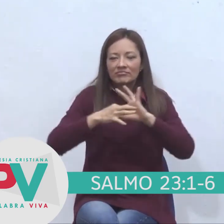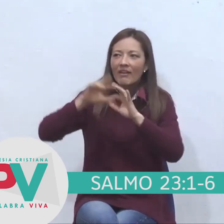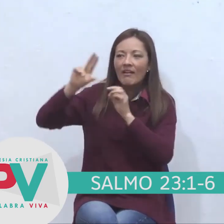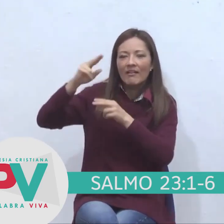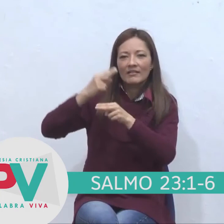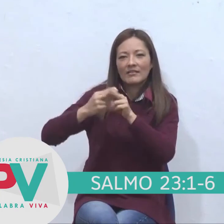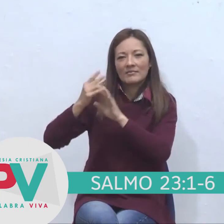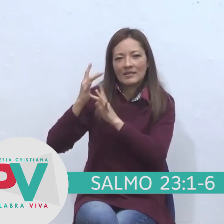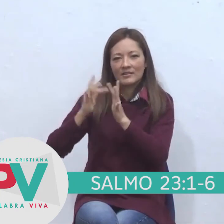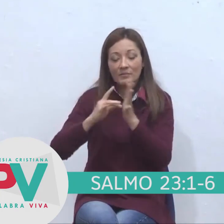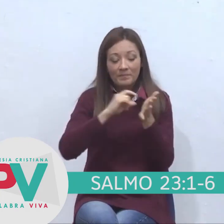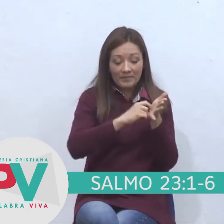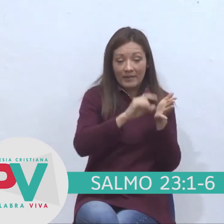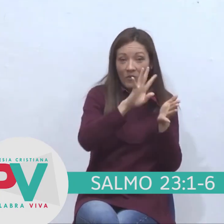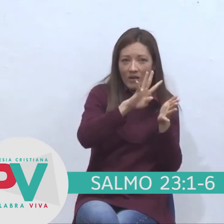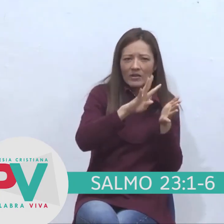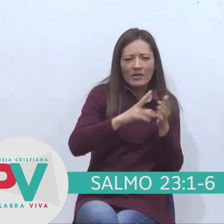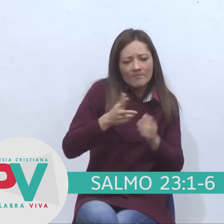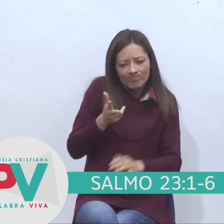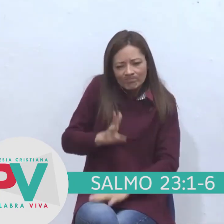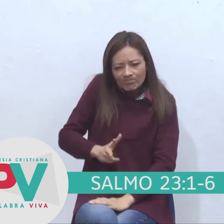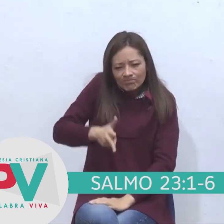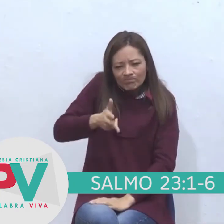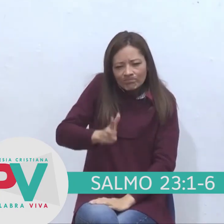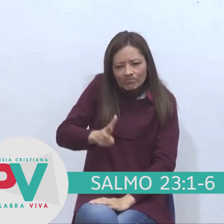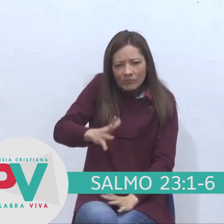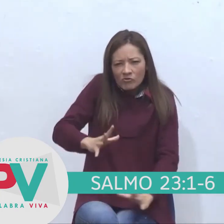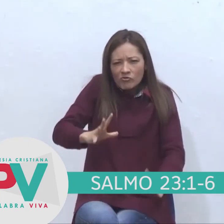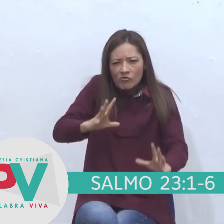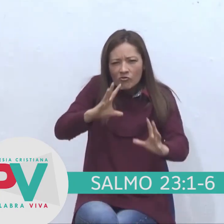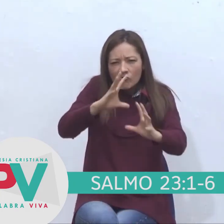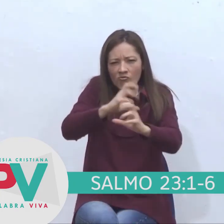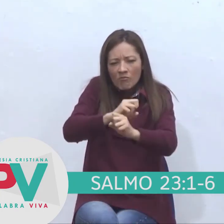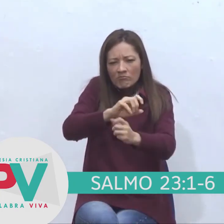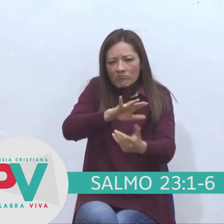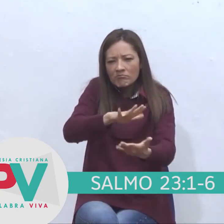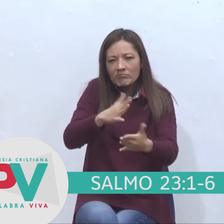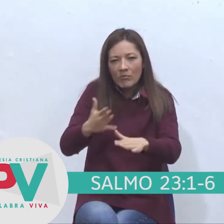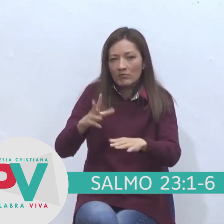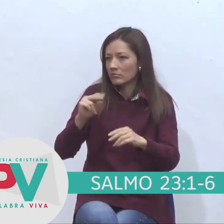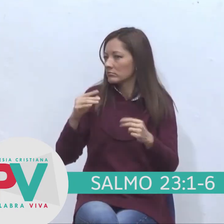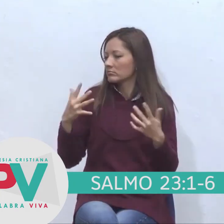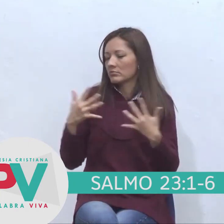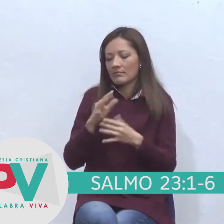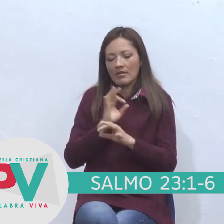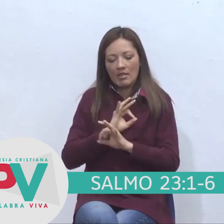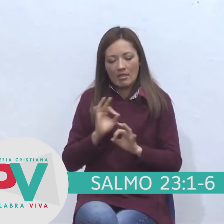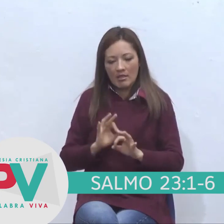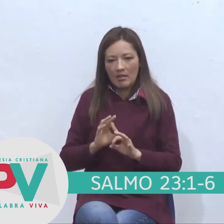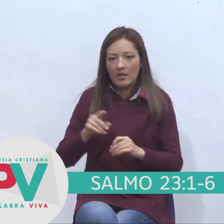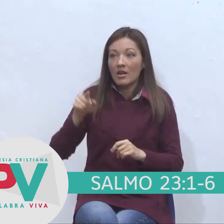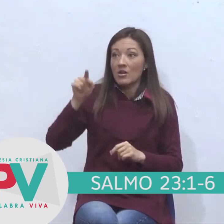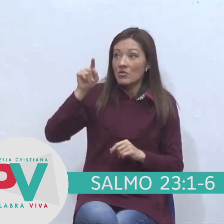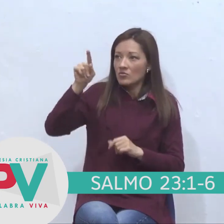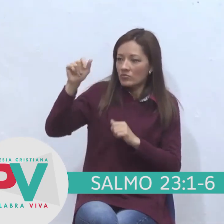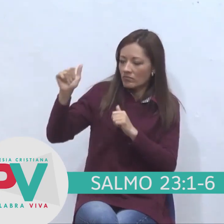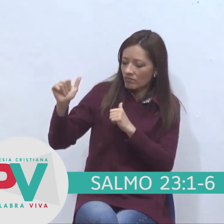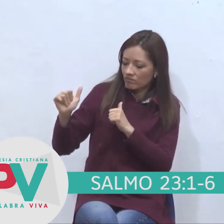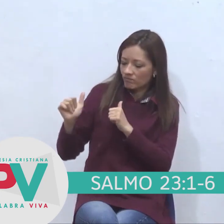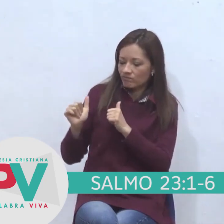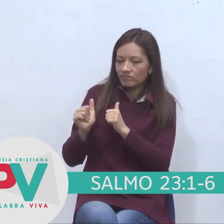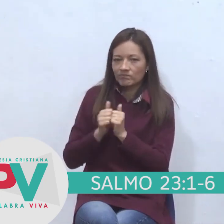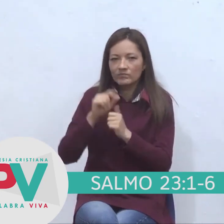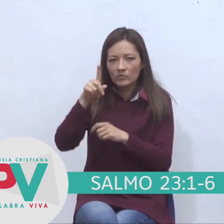Jesús. Versículo 4. Aunque ande en valle de sombra de muerte, no temeré mal alguno, porque tú estarás